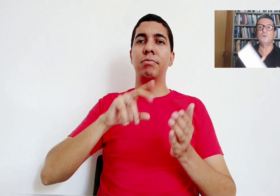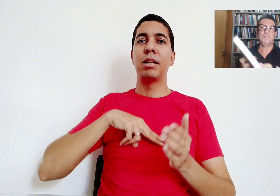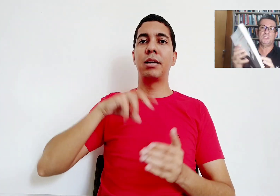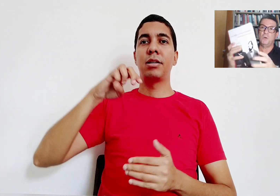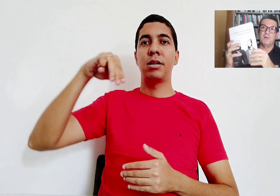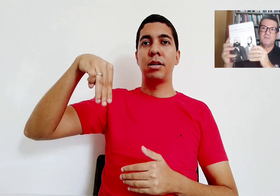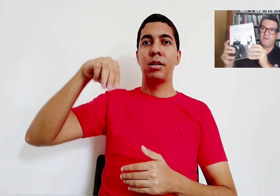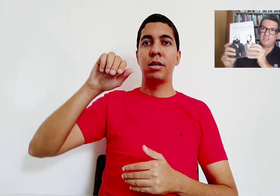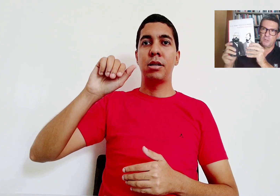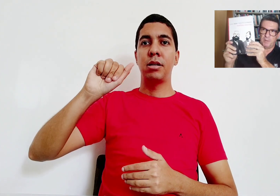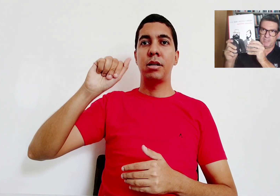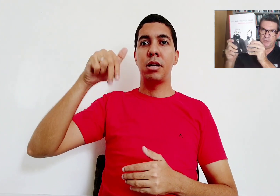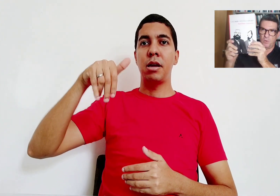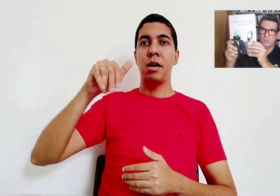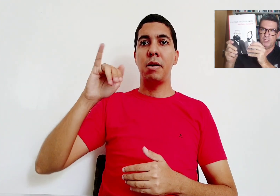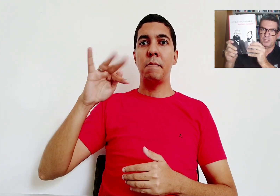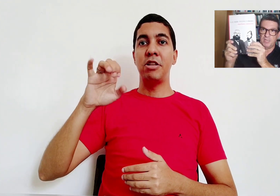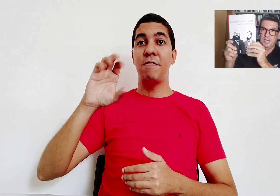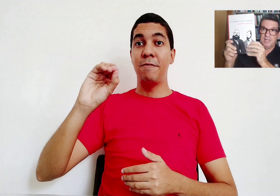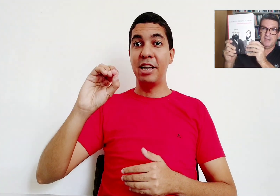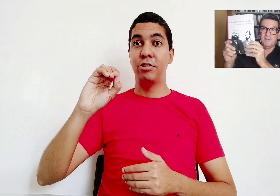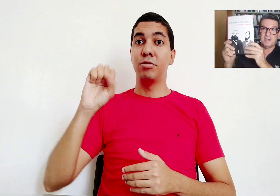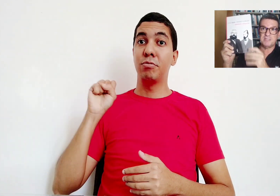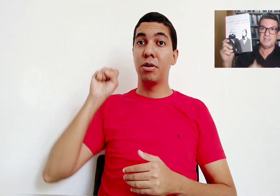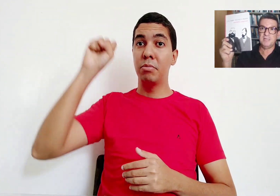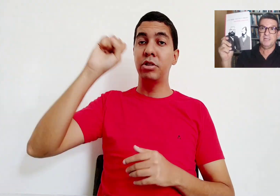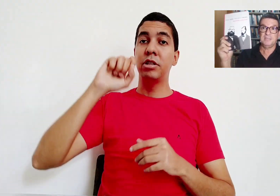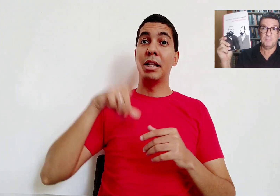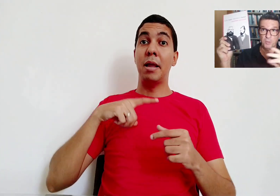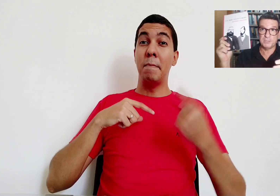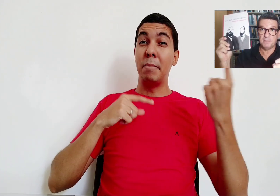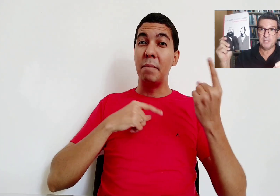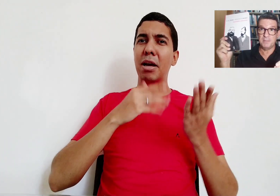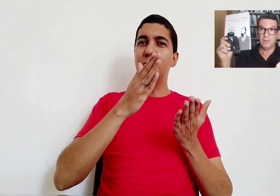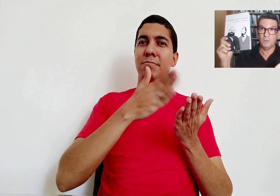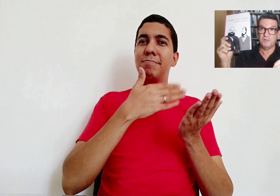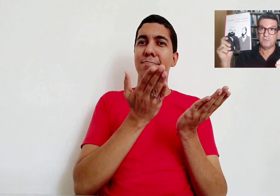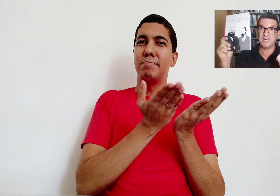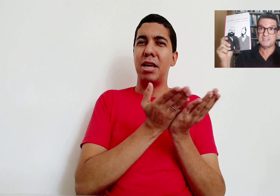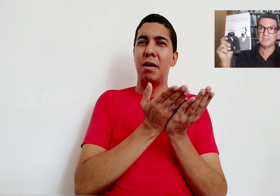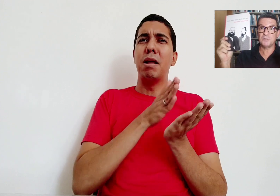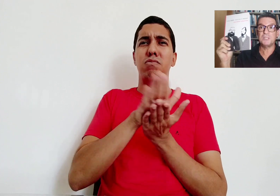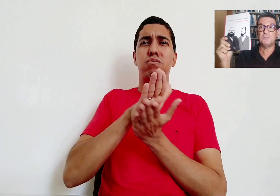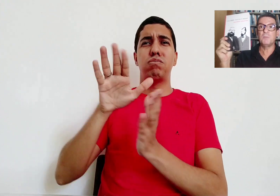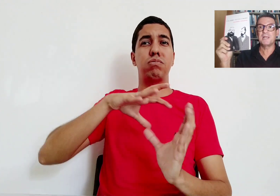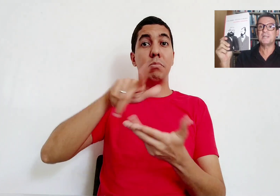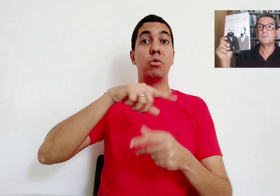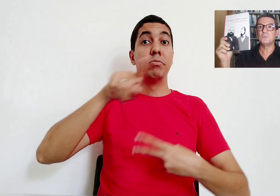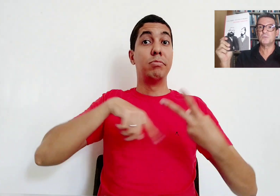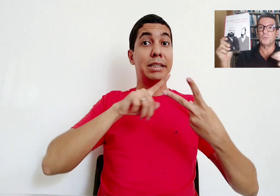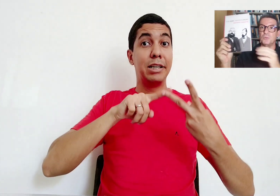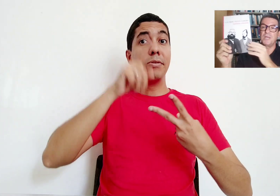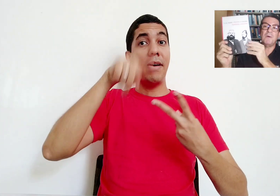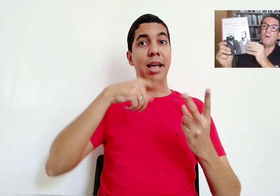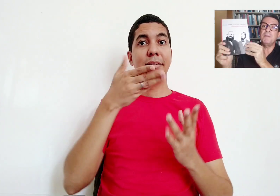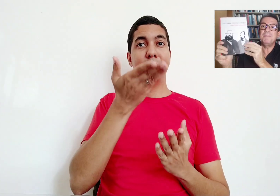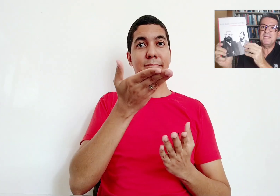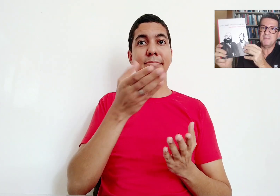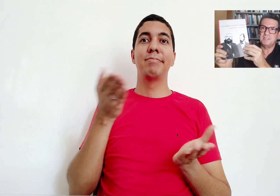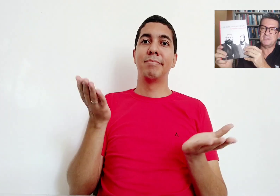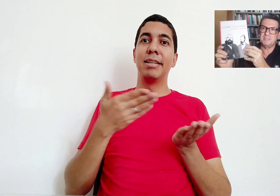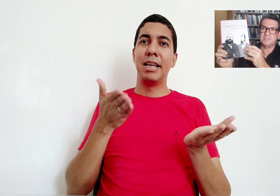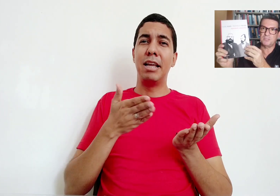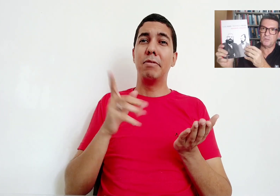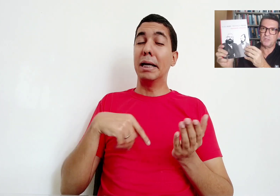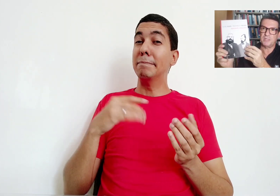Manifesto Comunista, o Manifesto do Partido Comunista, que vem a ser, depois da Bíblia, o livro mais traduzido e publicado no mundo todo. É uma